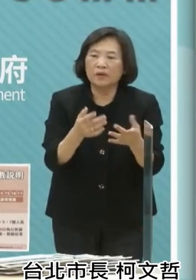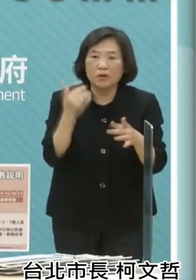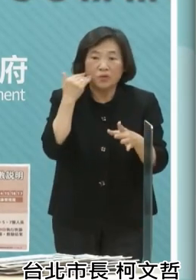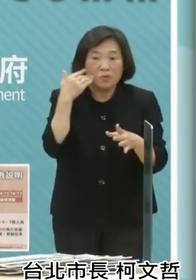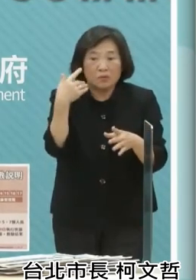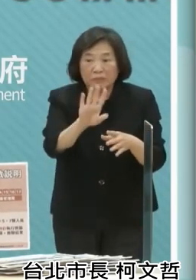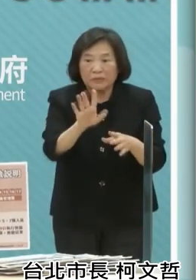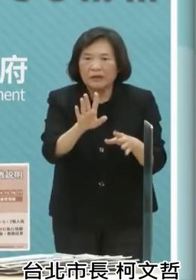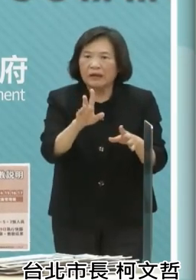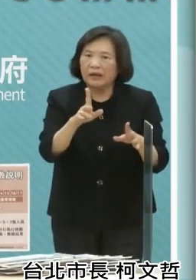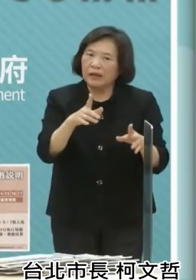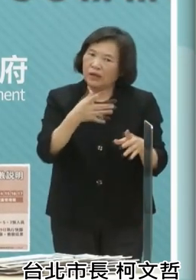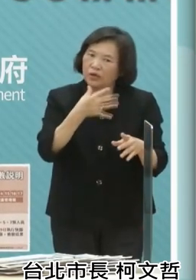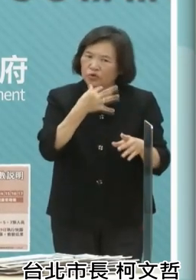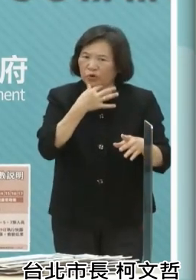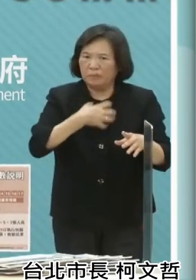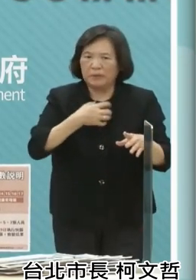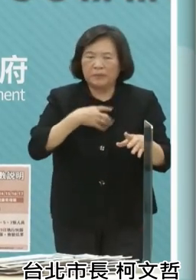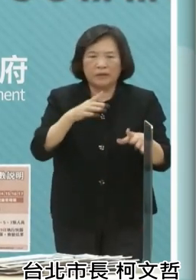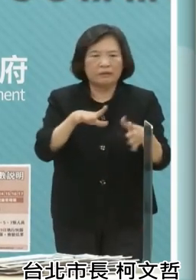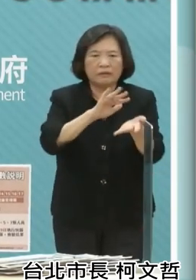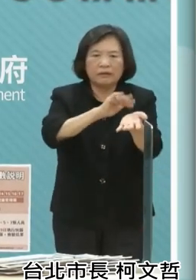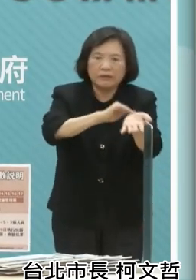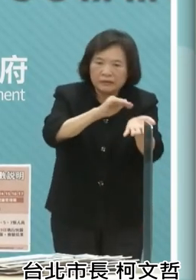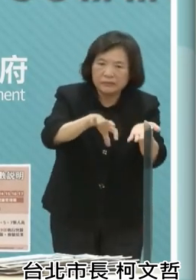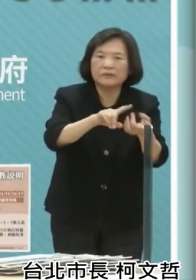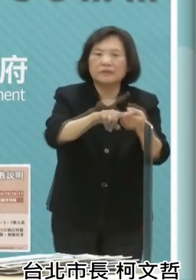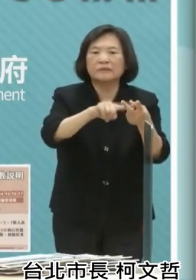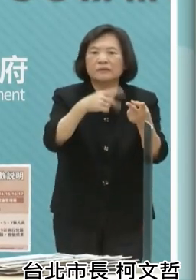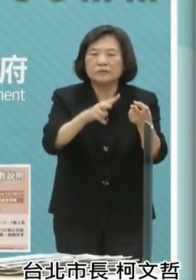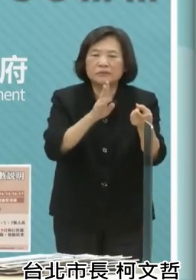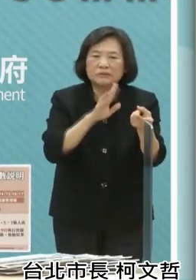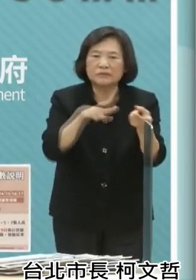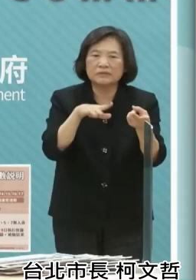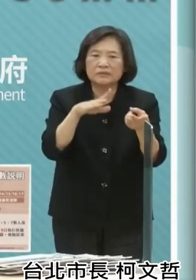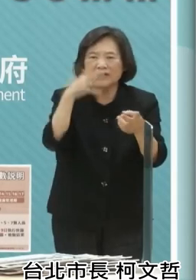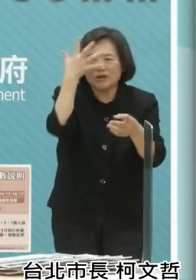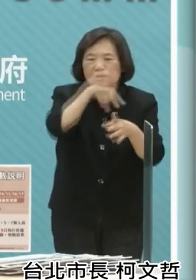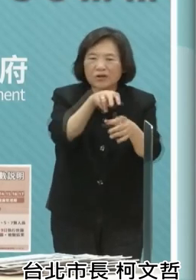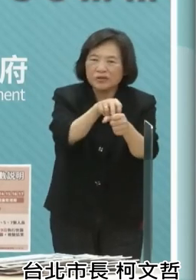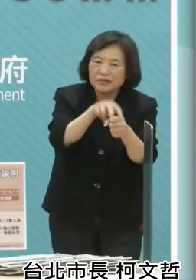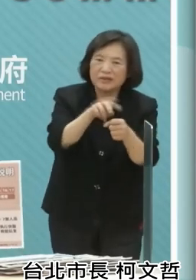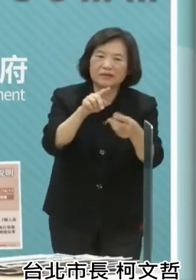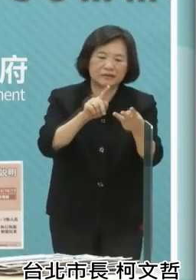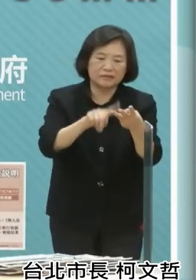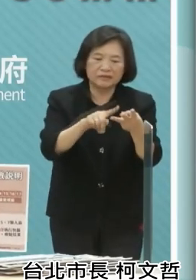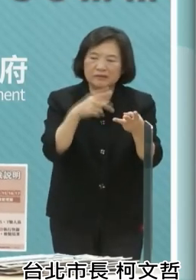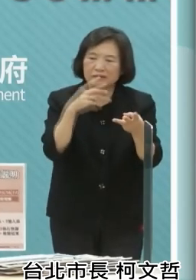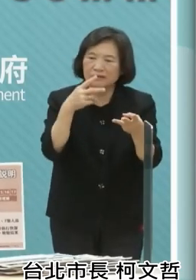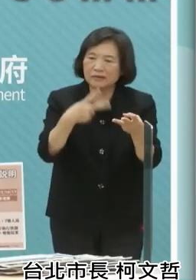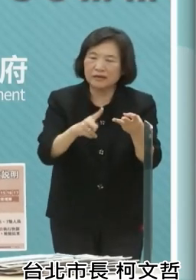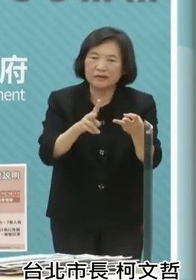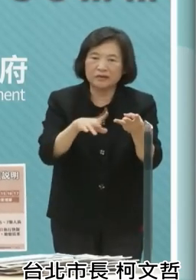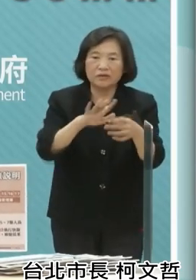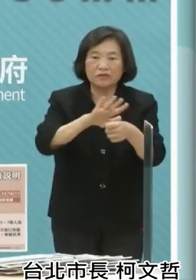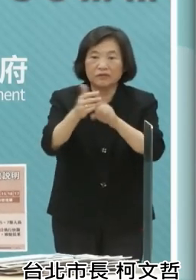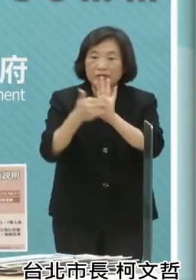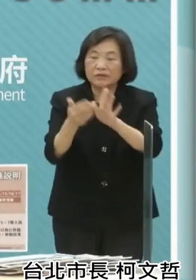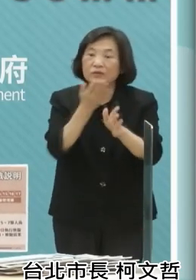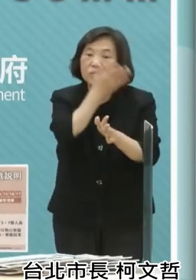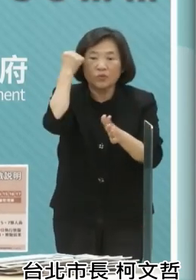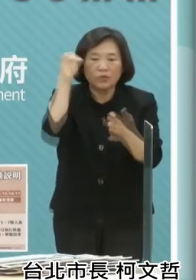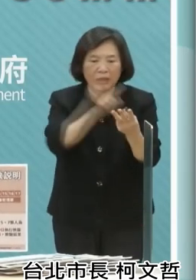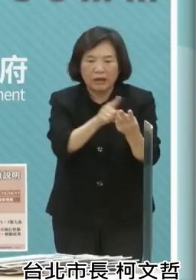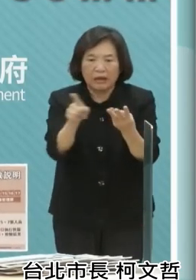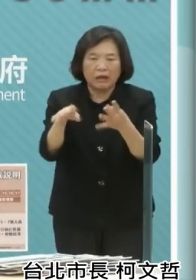这样做的话，你知道哦，我们医院呐，哦，或者是这些安养院，哦，甚至这种防疫旅馆